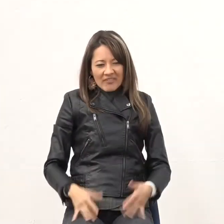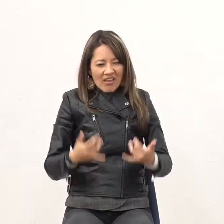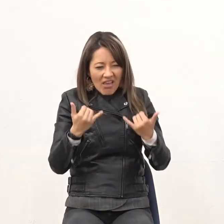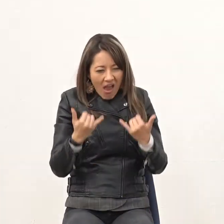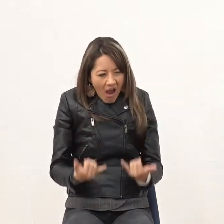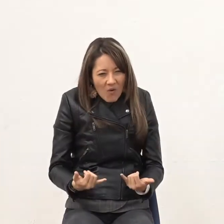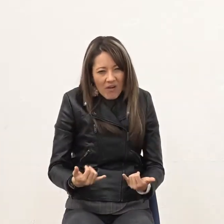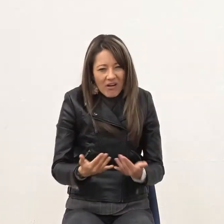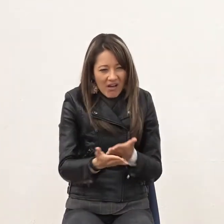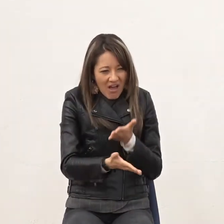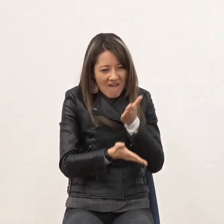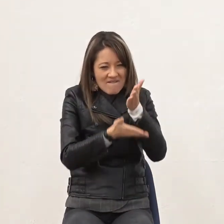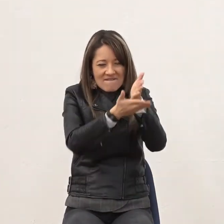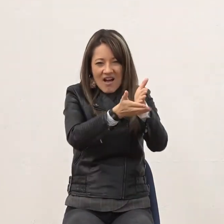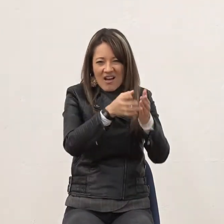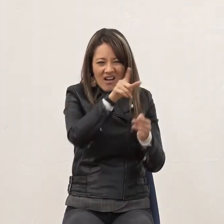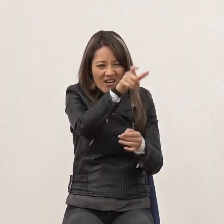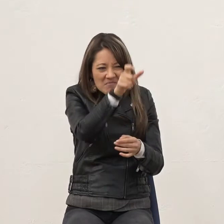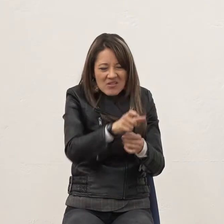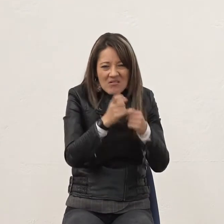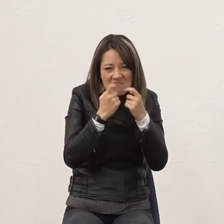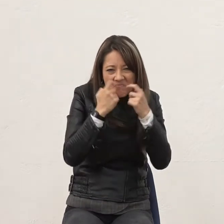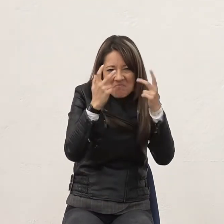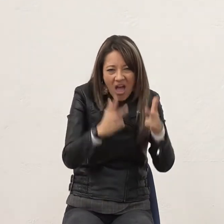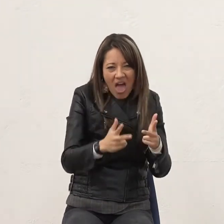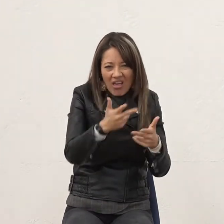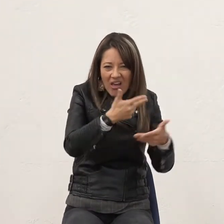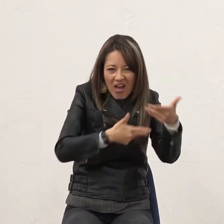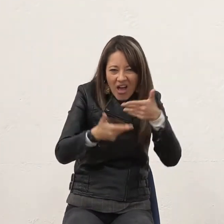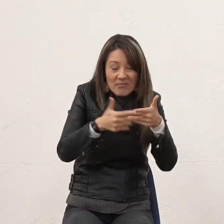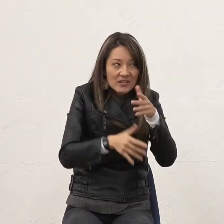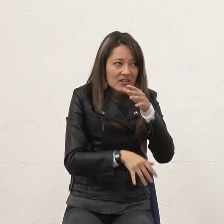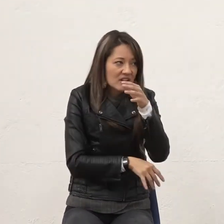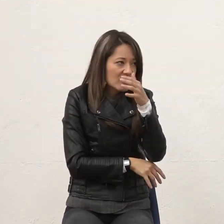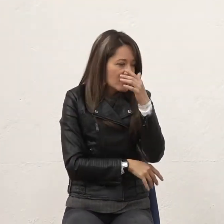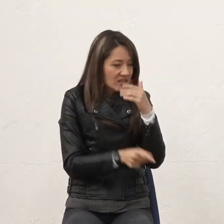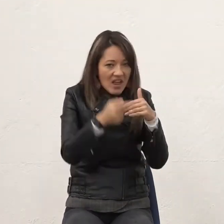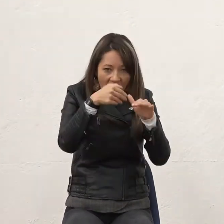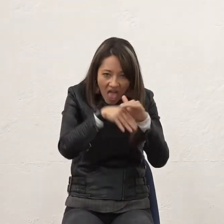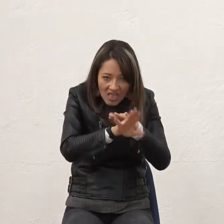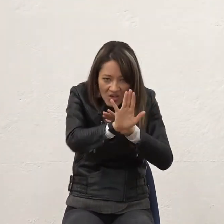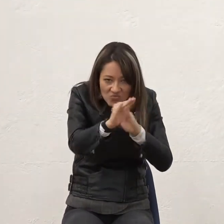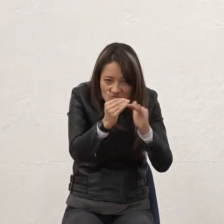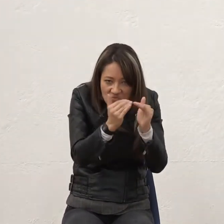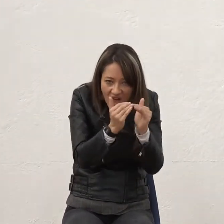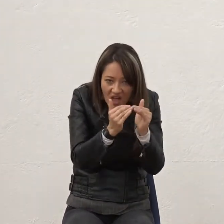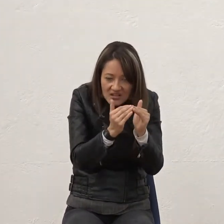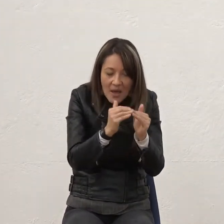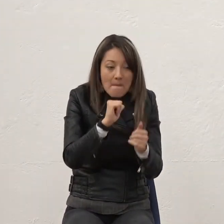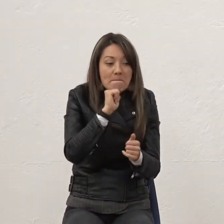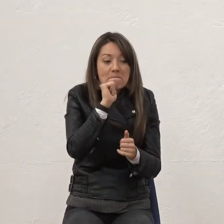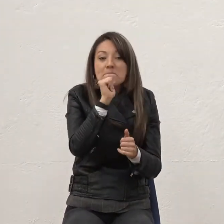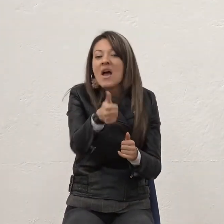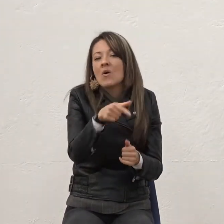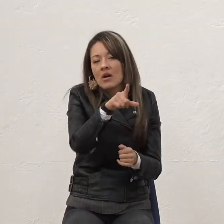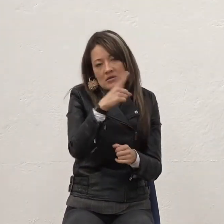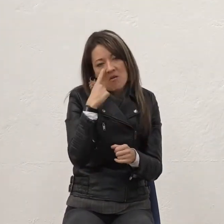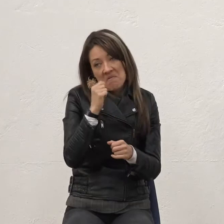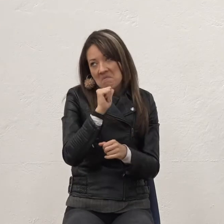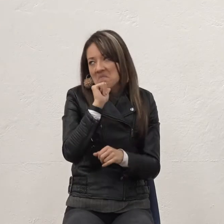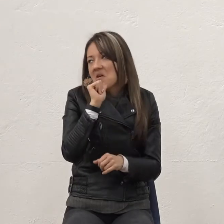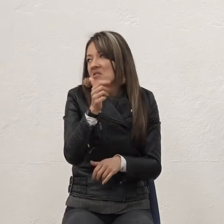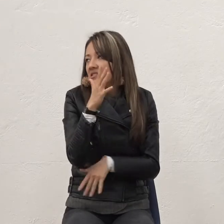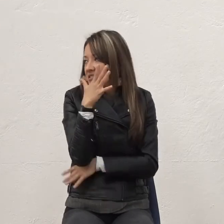acaba de hacer un milagro, una señal, y va y entra a la casa de este hombre, el peor de todos, el jefe de